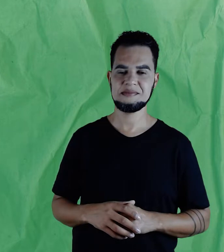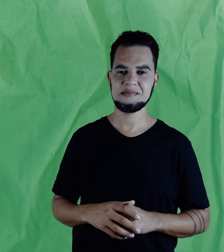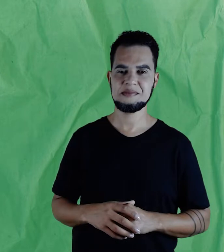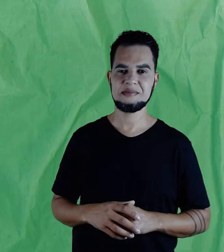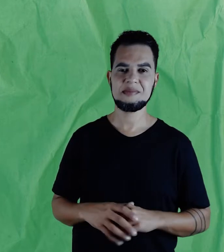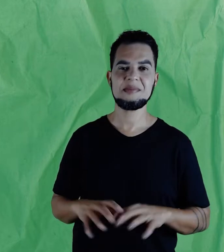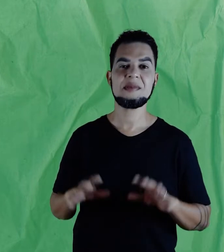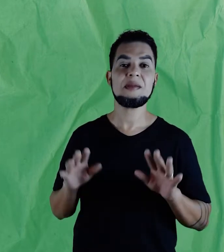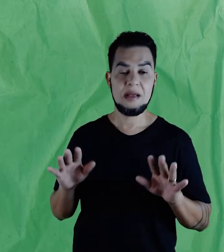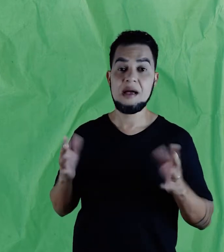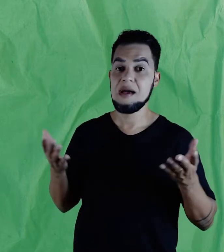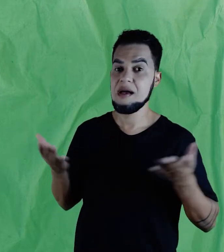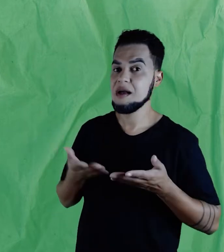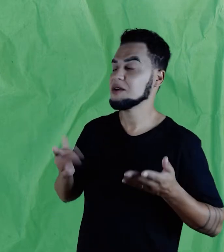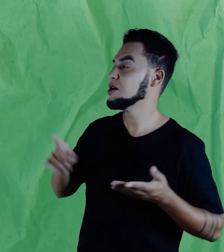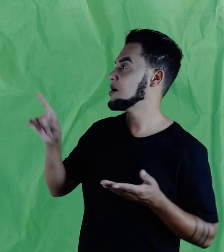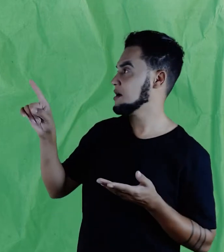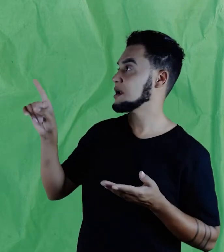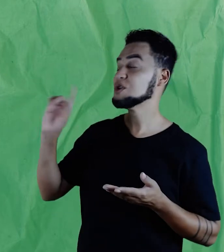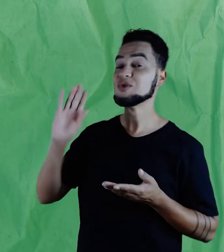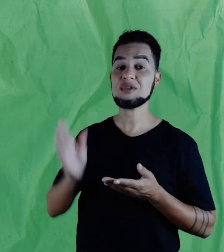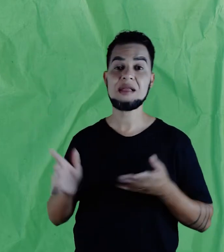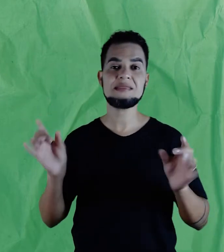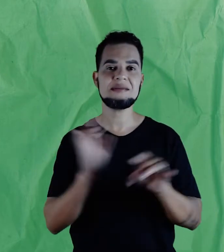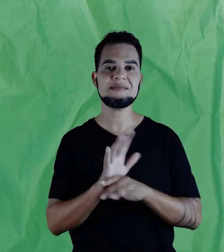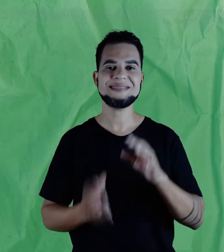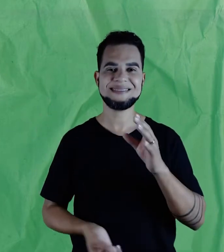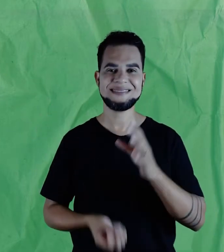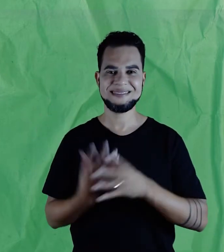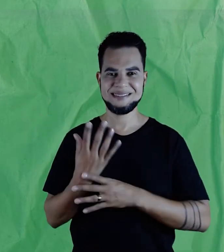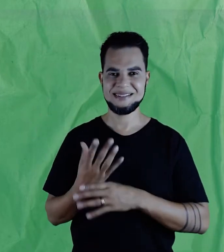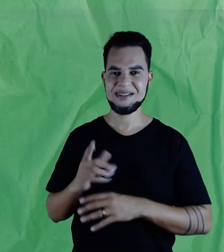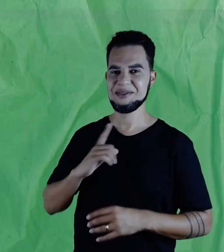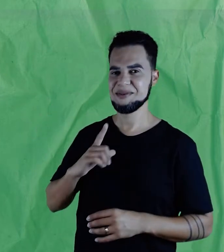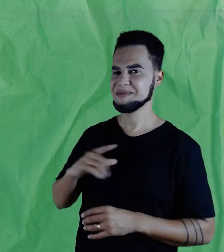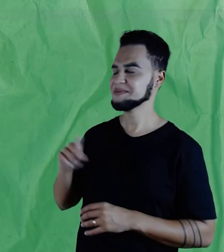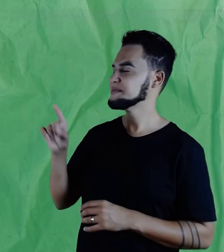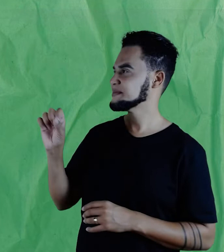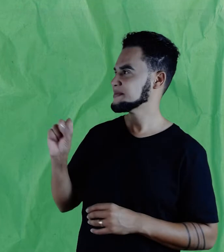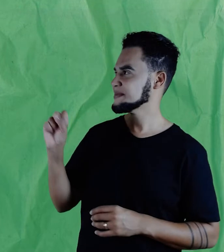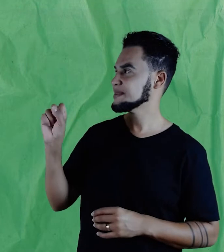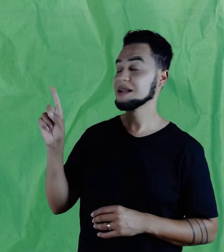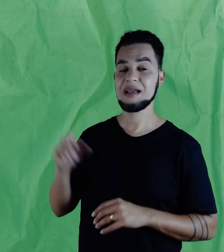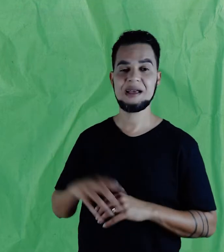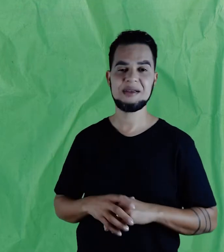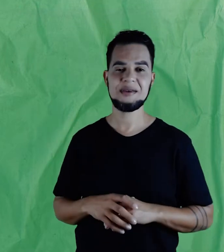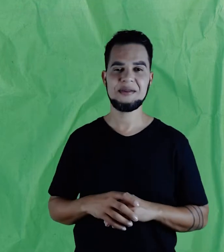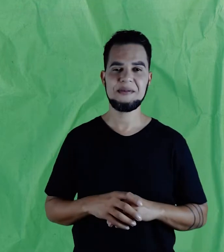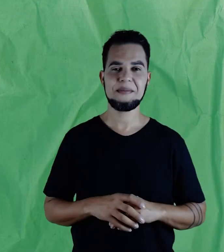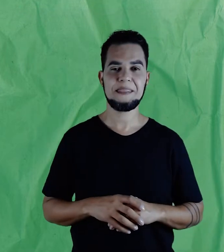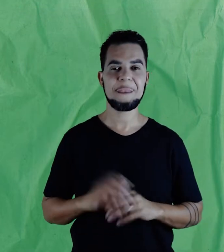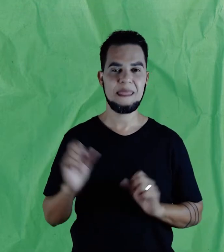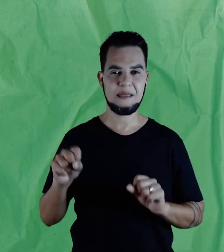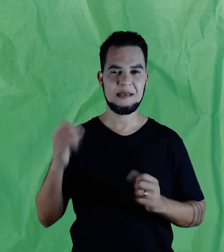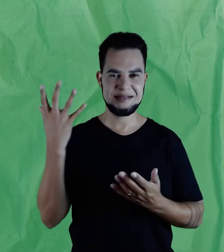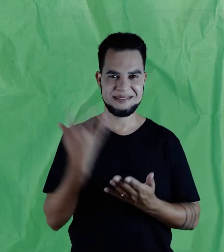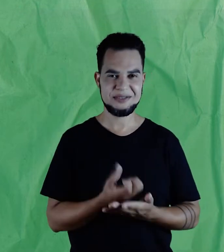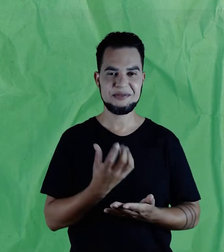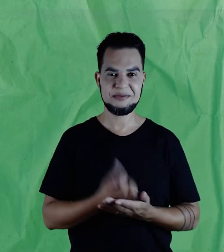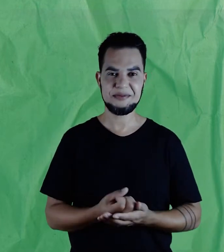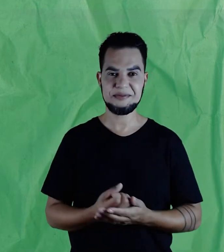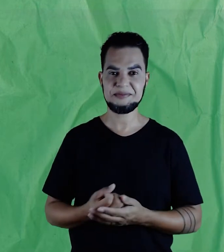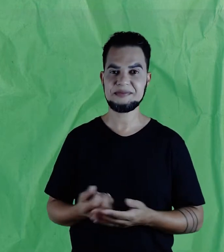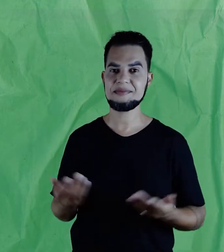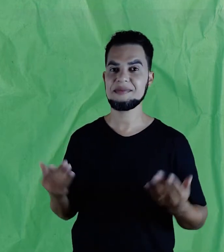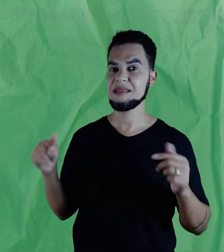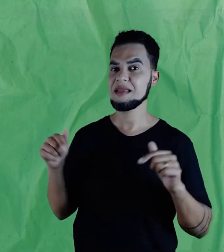Bom, agora o sign up está aqui criado, eu tenho styles nele, eu posso salvá-lo, e aqui na